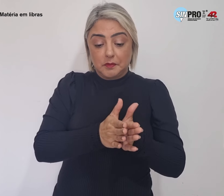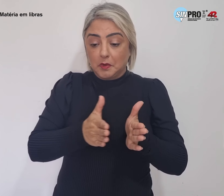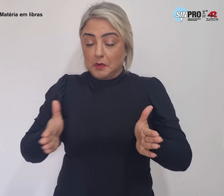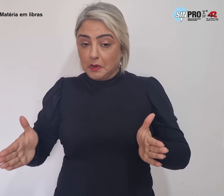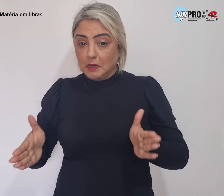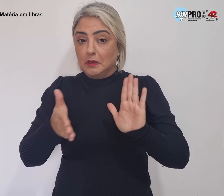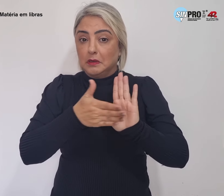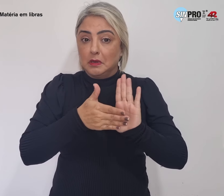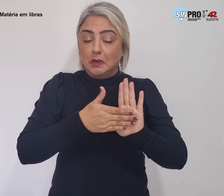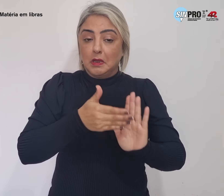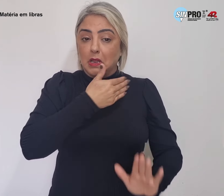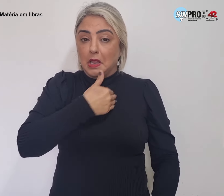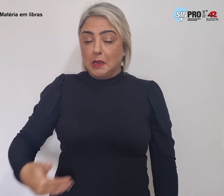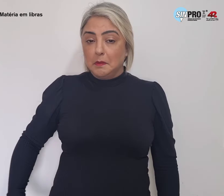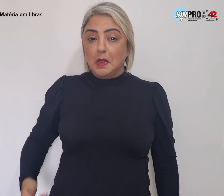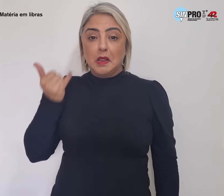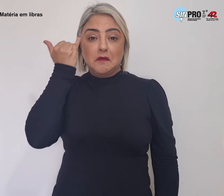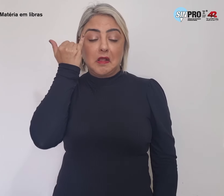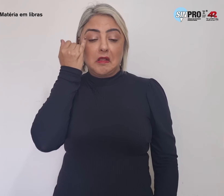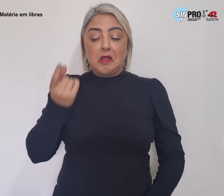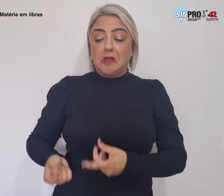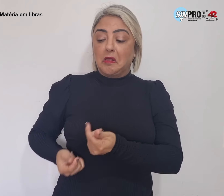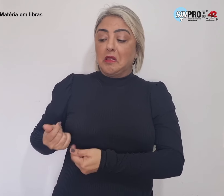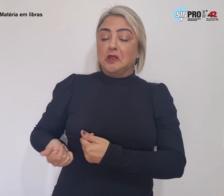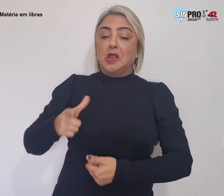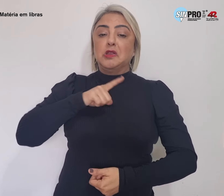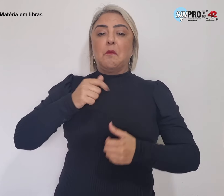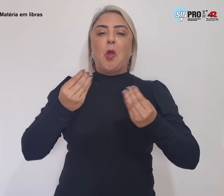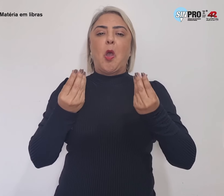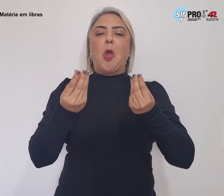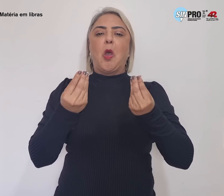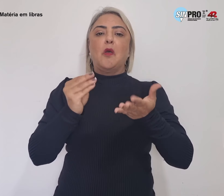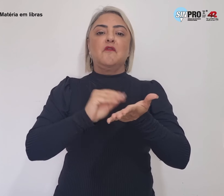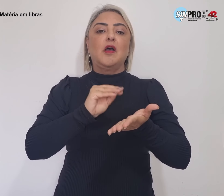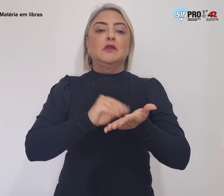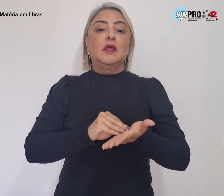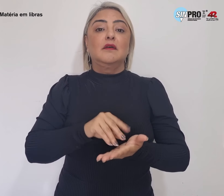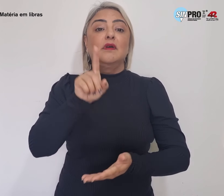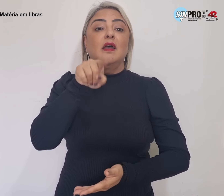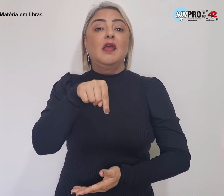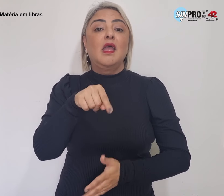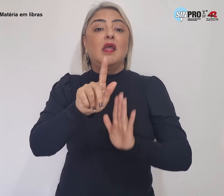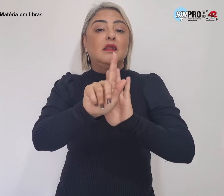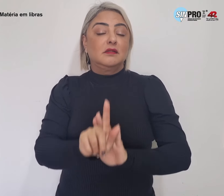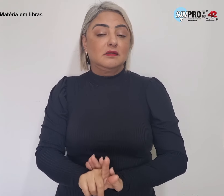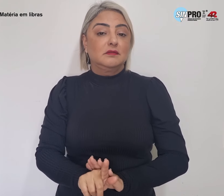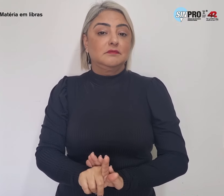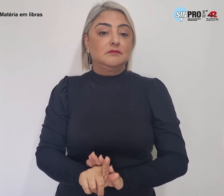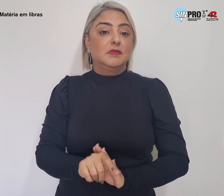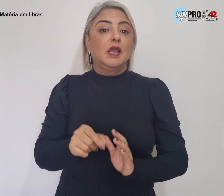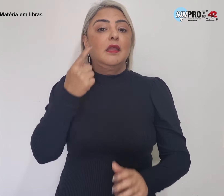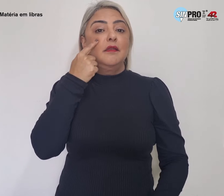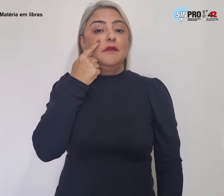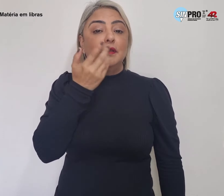Ibanez dizia que dinheiro não faltava, o que faltava era gestão. E olha aí como estamos.